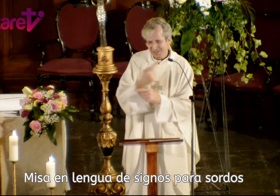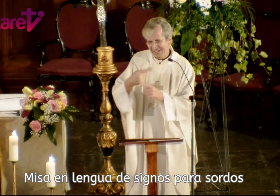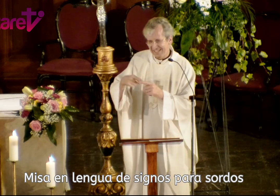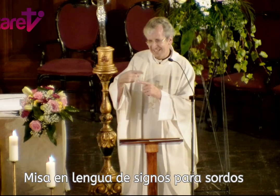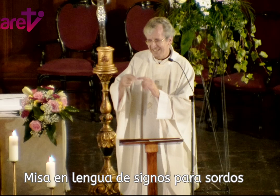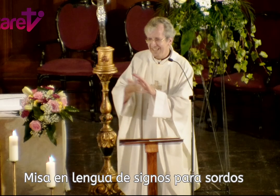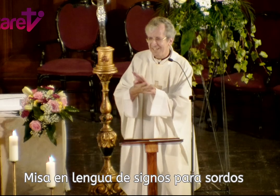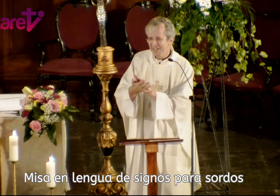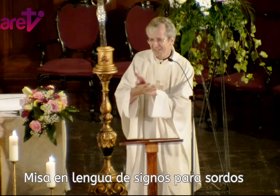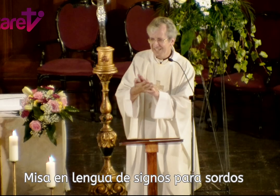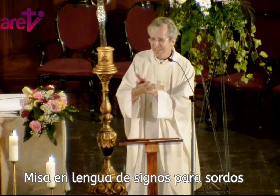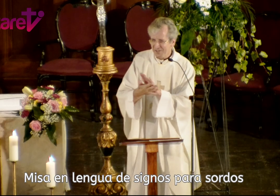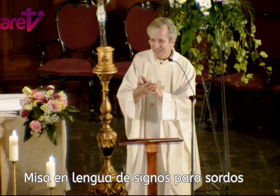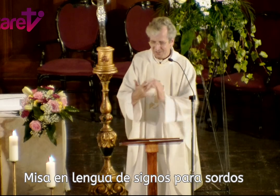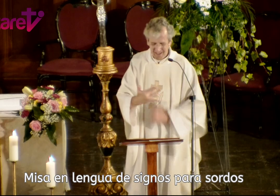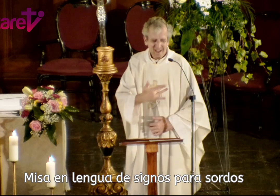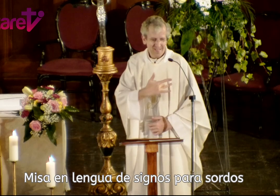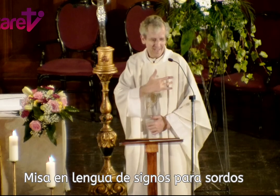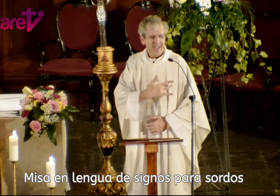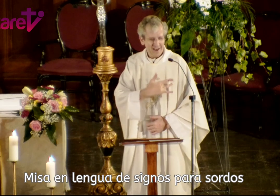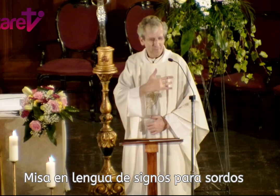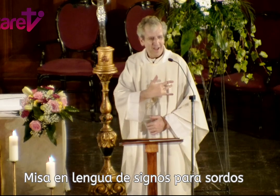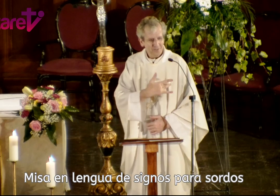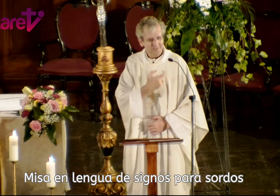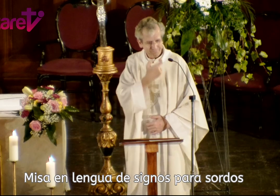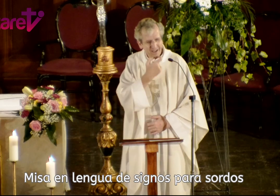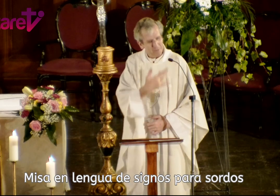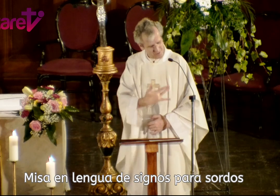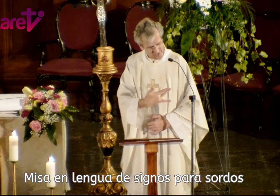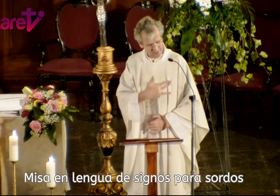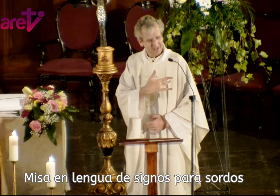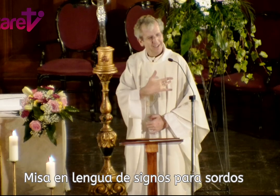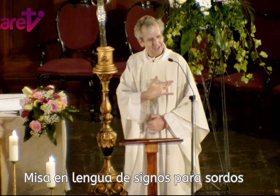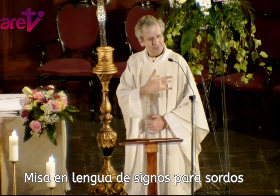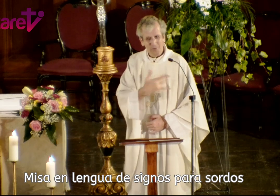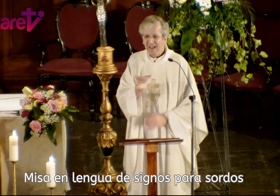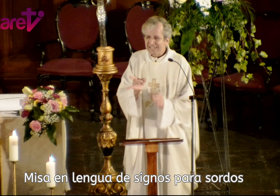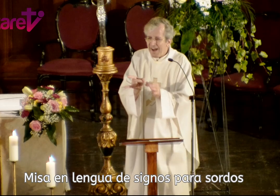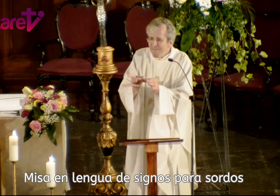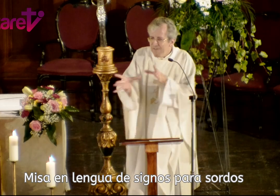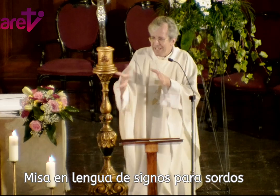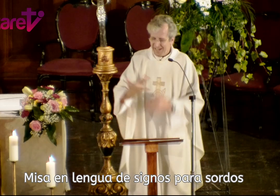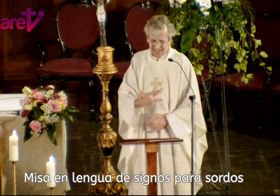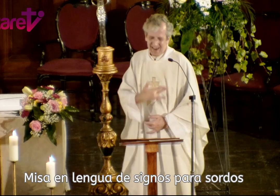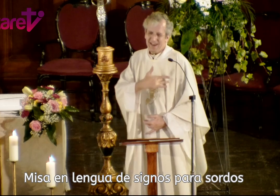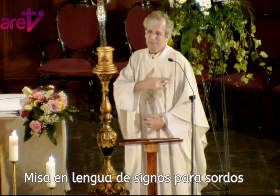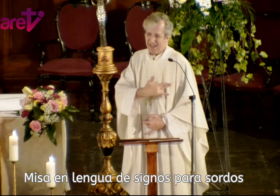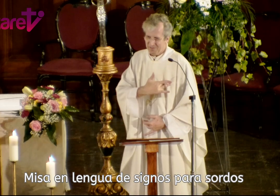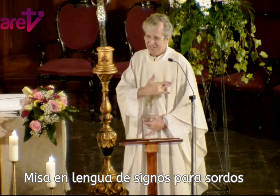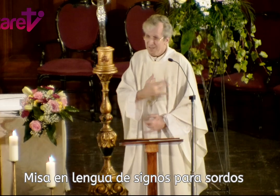estas distintos signos. El de enamorado, a mí me gusta decir, como esa flecha, enamorado. Pues